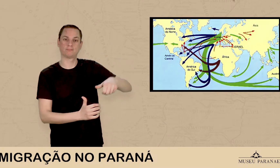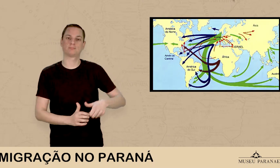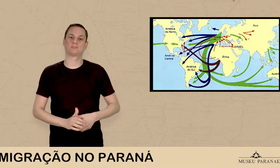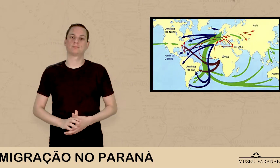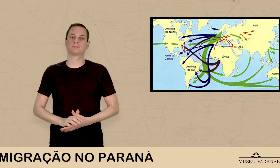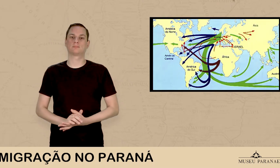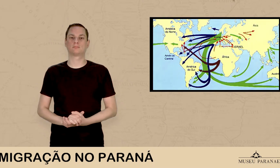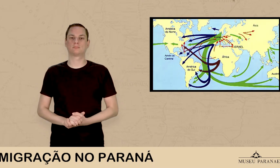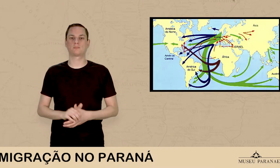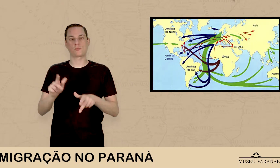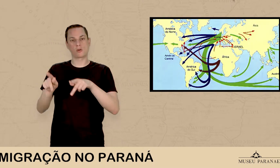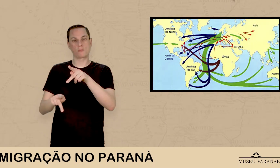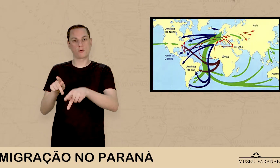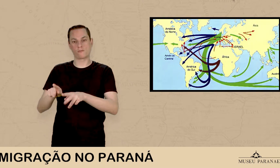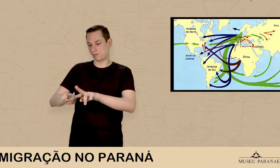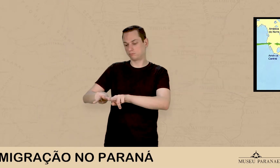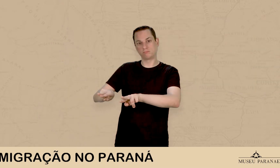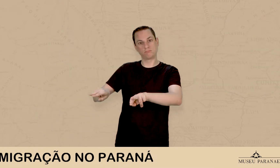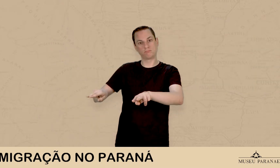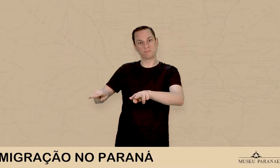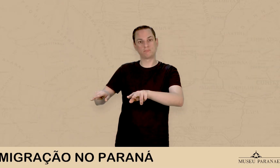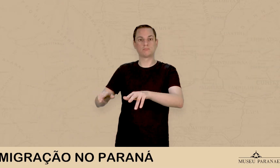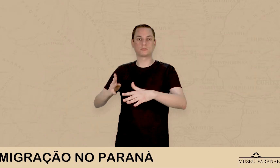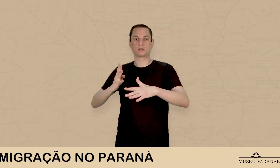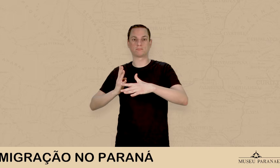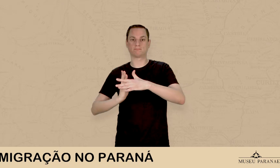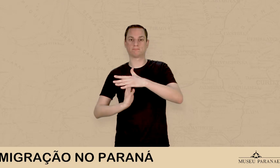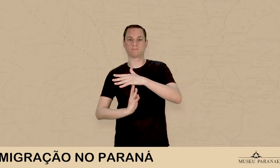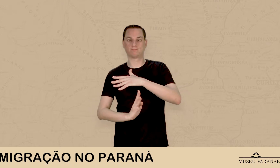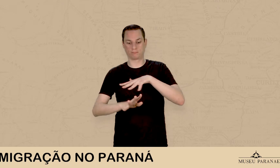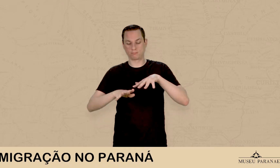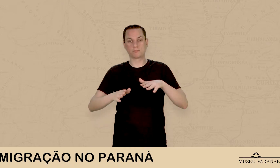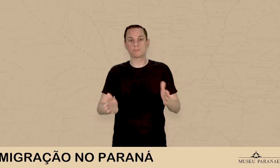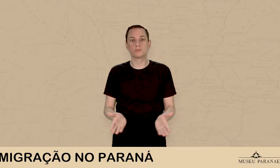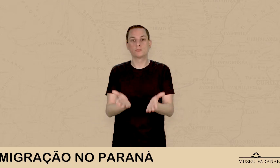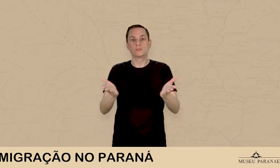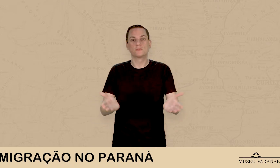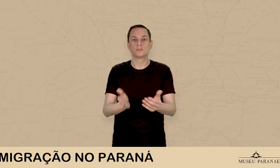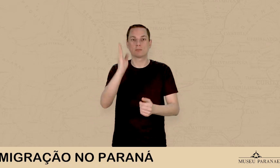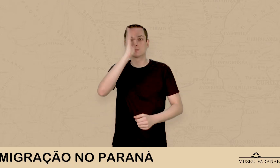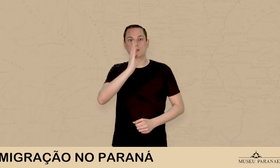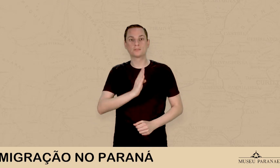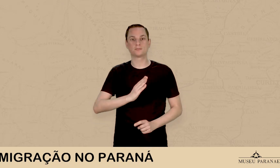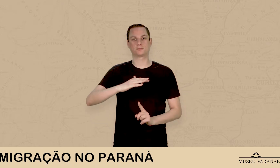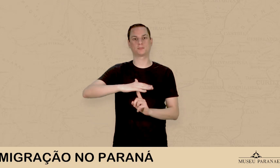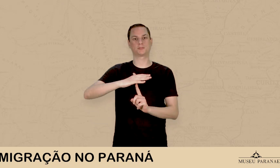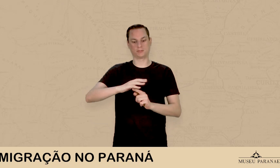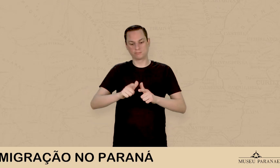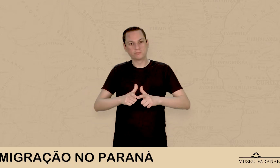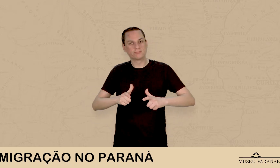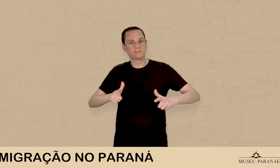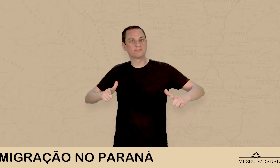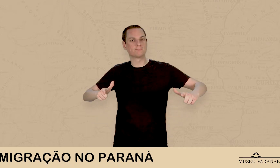povos de vários países entrassem e se estabelecessem aqui no Brasil e fez com que o Estado crescesse.